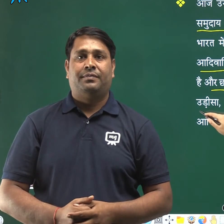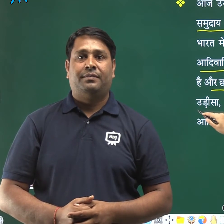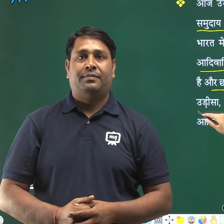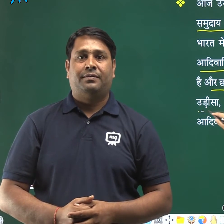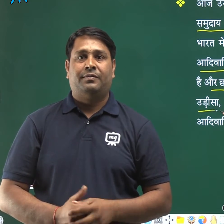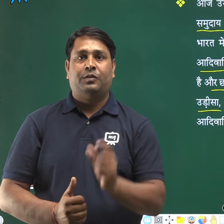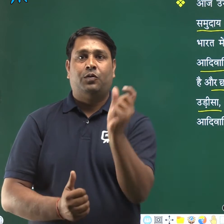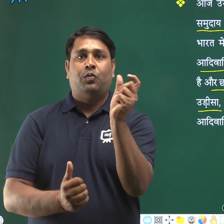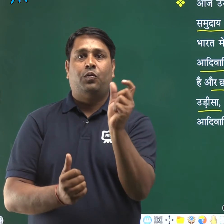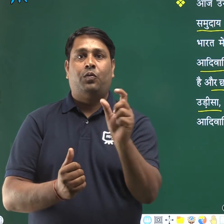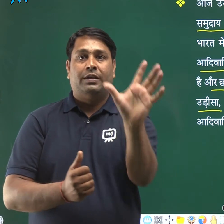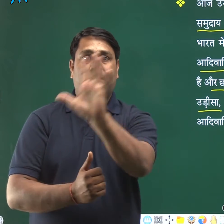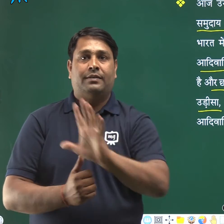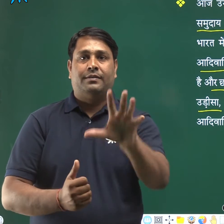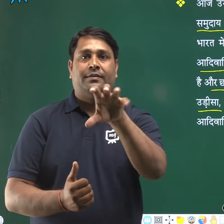उड़ीसा,